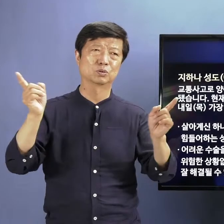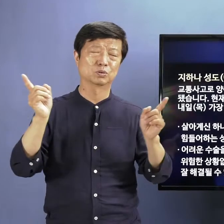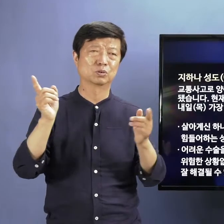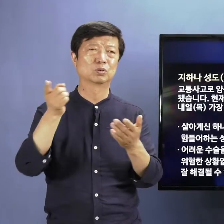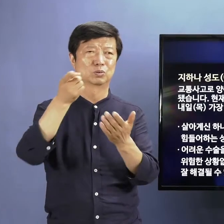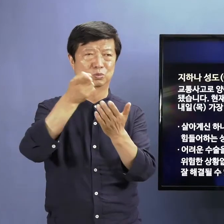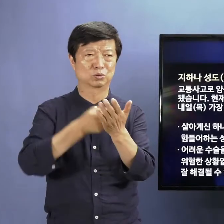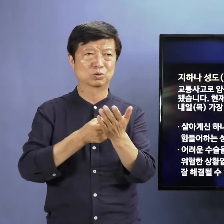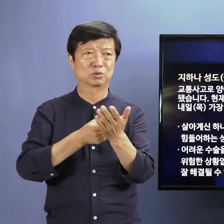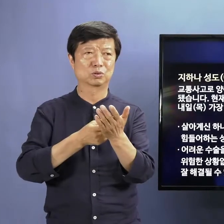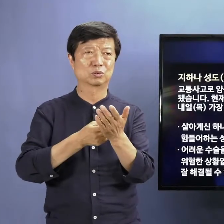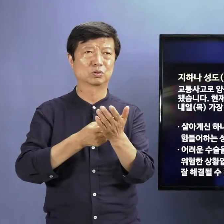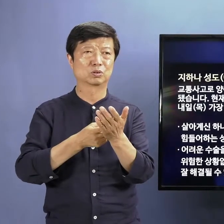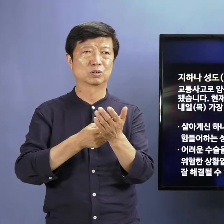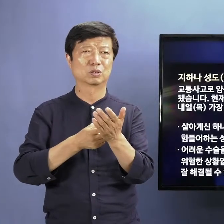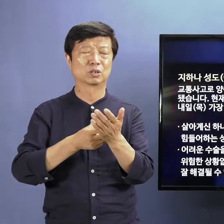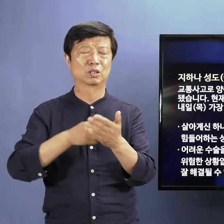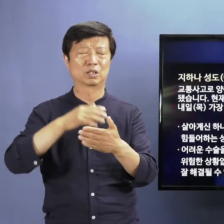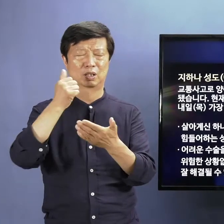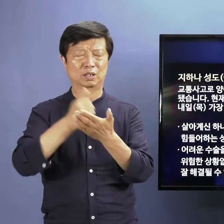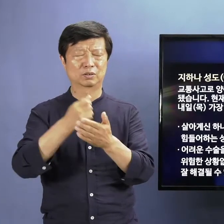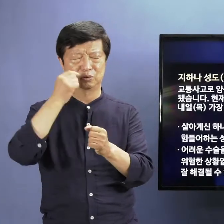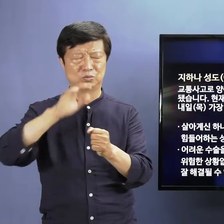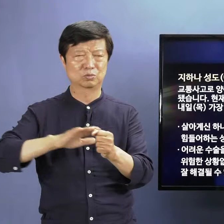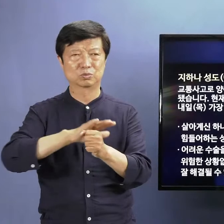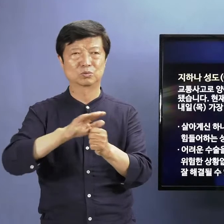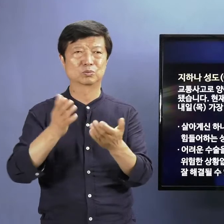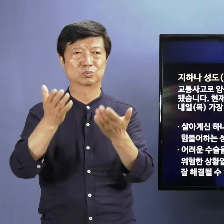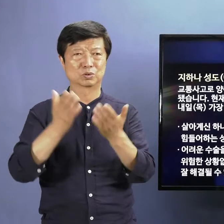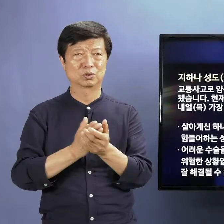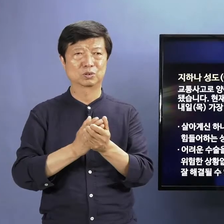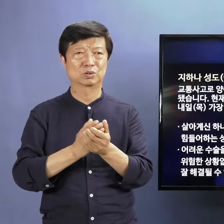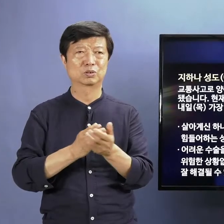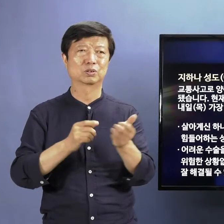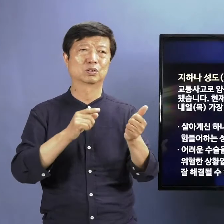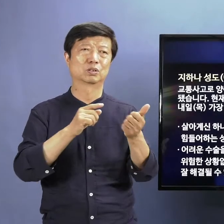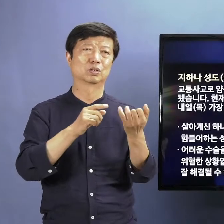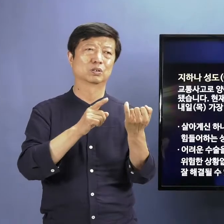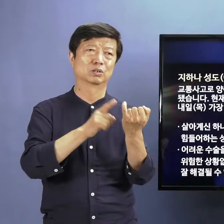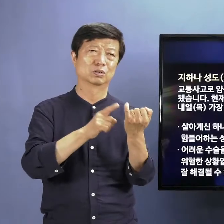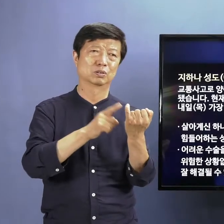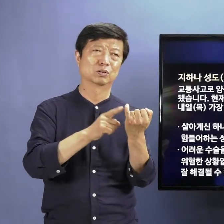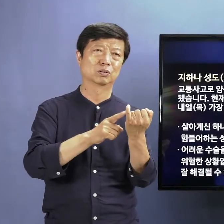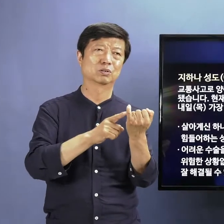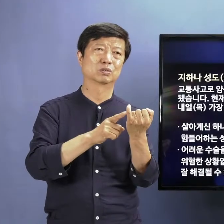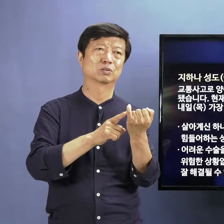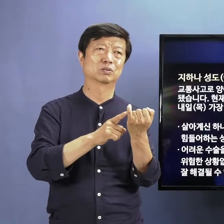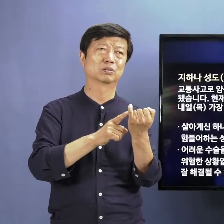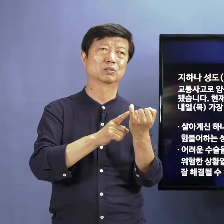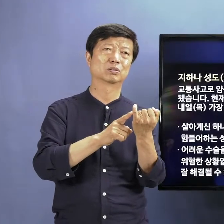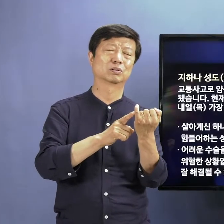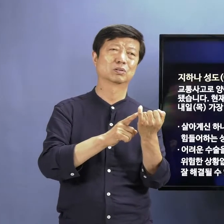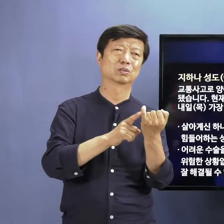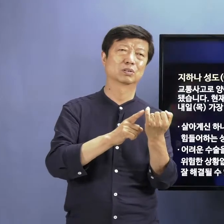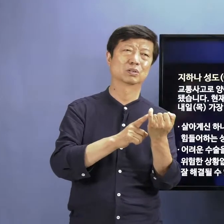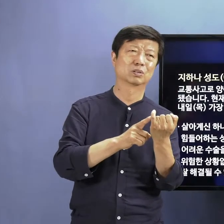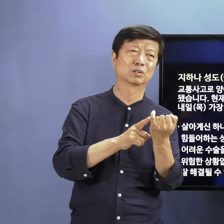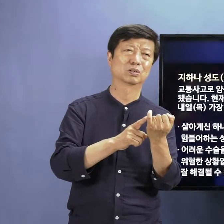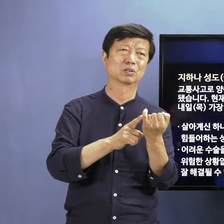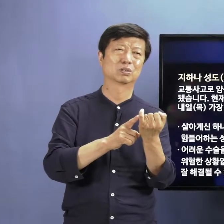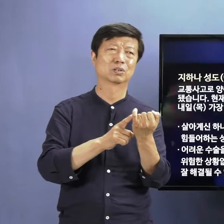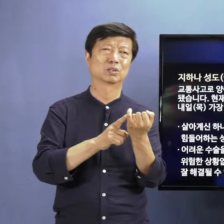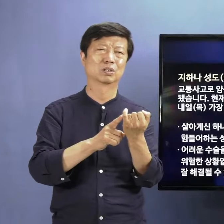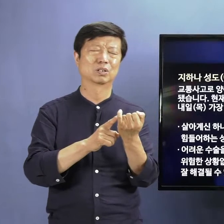여겨주셔서 연이은 큰 수술로 인해 통증으로 힘들어하는 성도님에게 회복의 은혜를 주시고 깨끗하게 치료하여